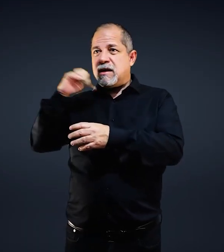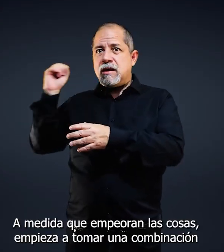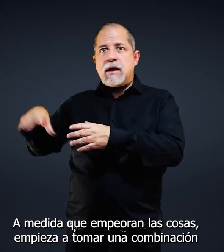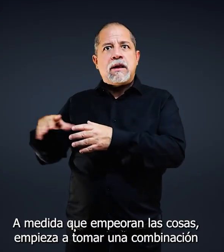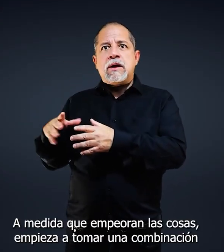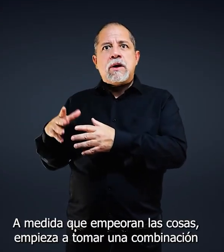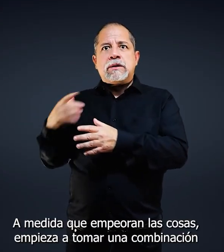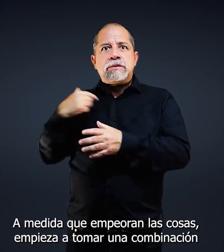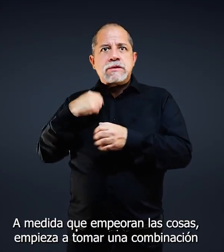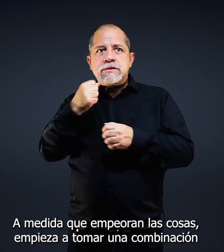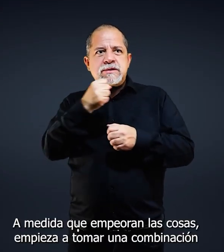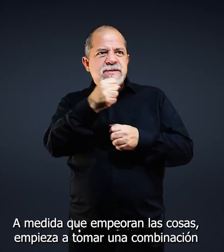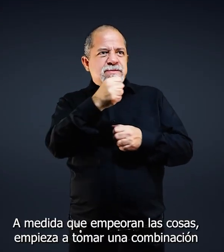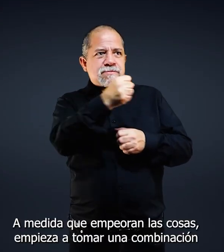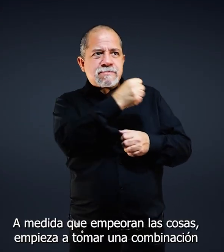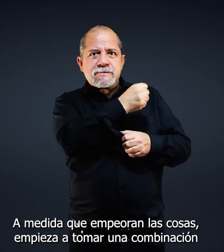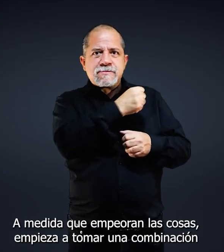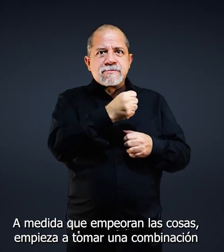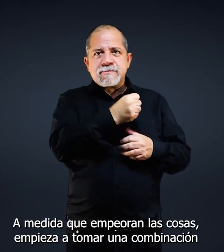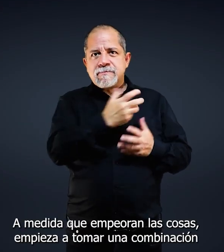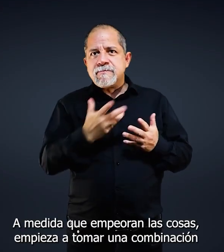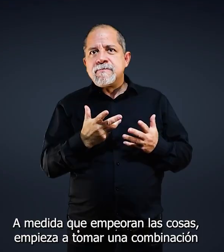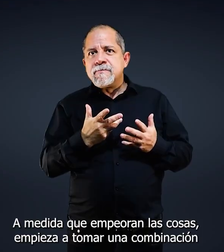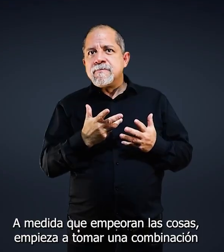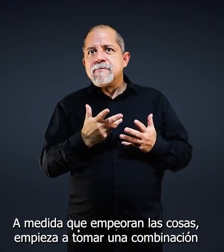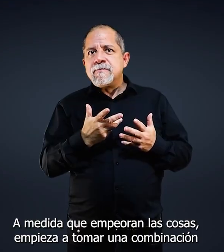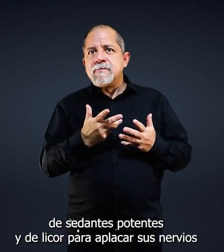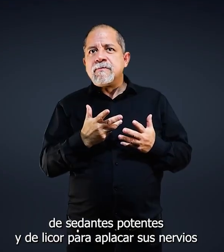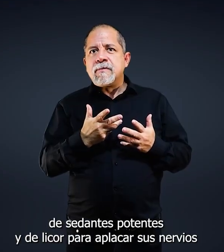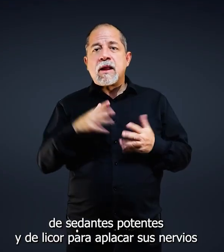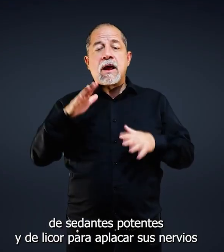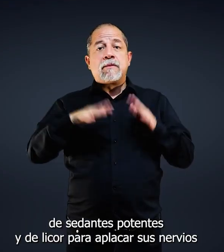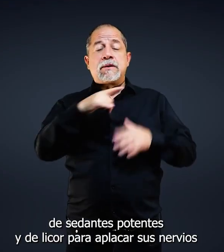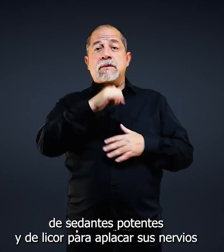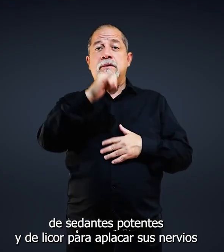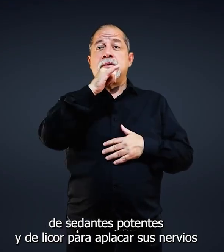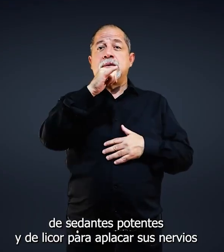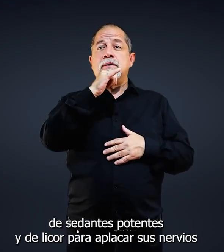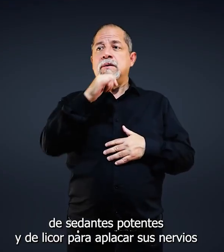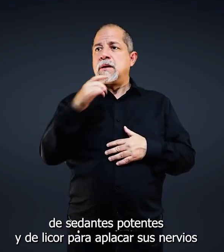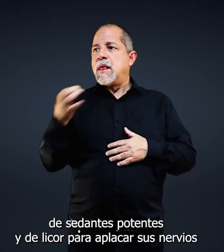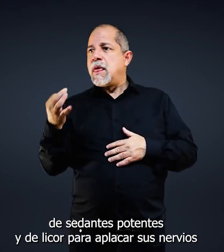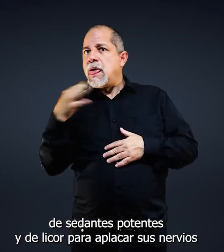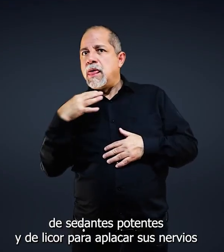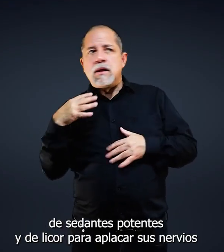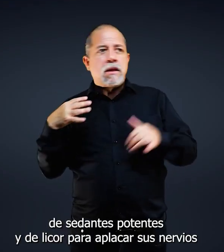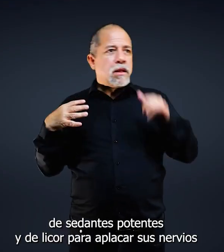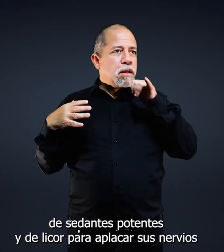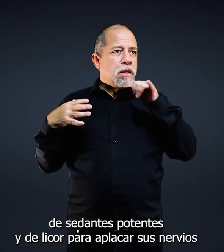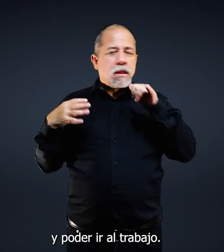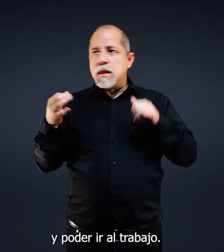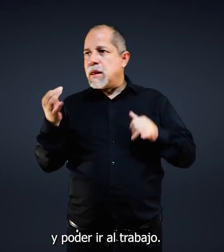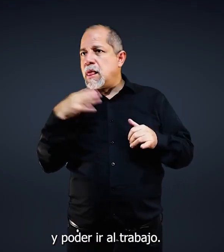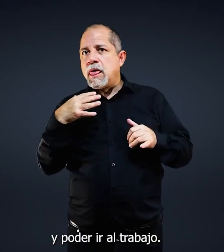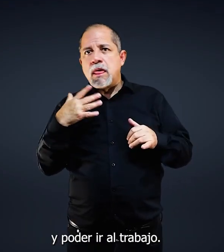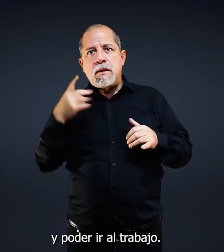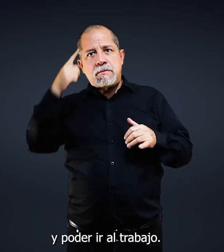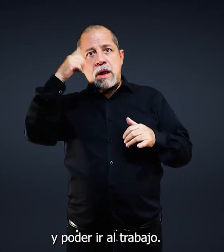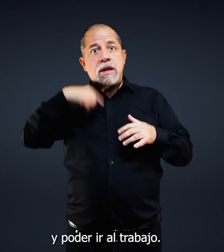a medida que empeoran las cosas, empieza a tomar una combinación de sedantes potentes y de licor para aplacar sus nervios y poder ir al trabajo.